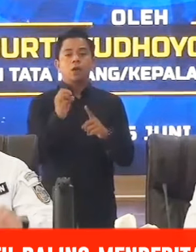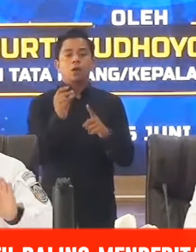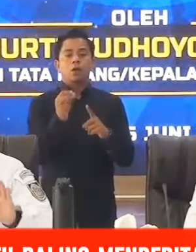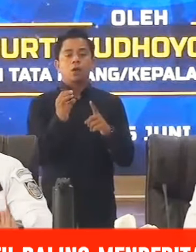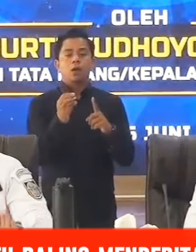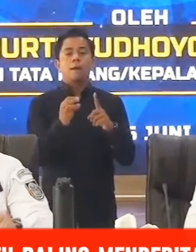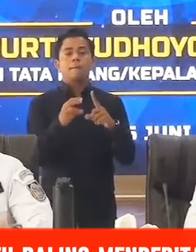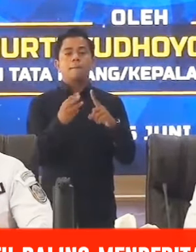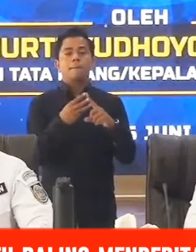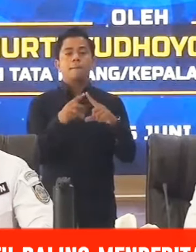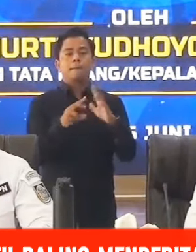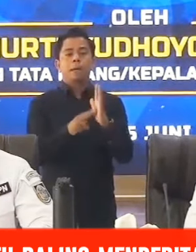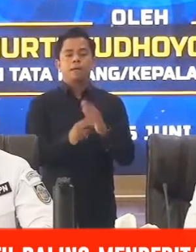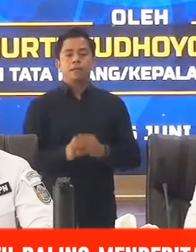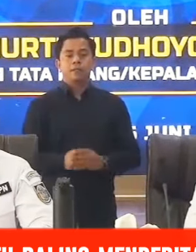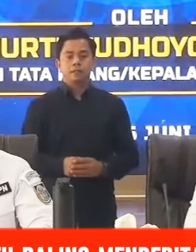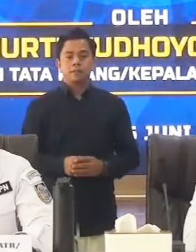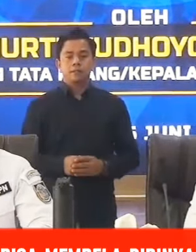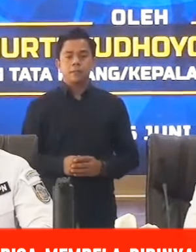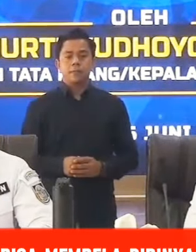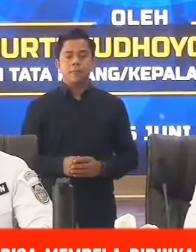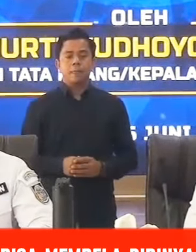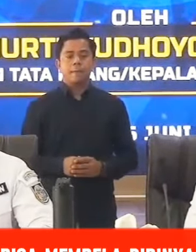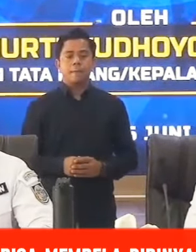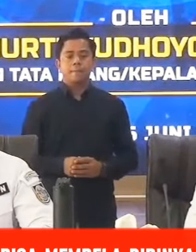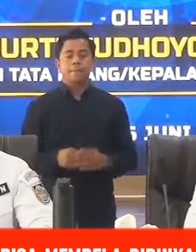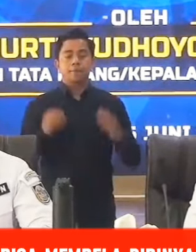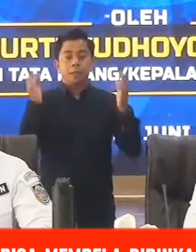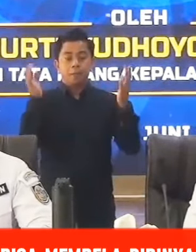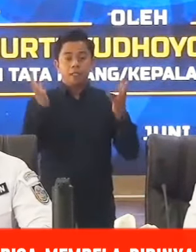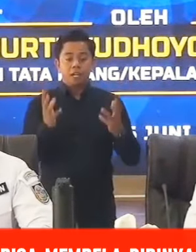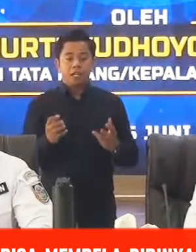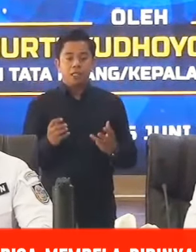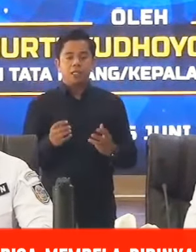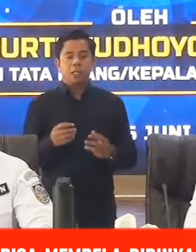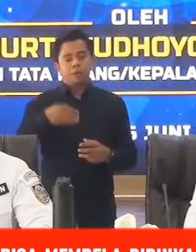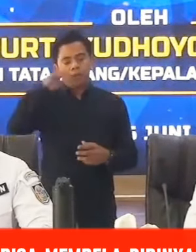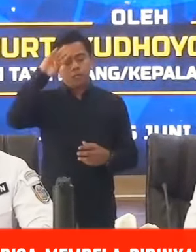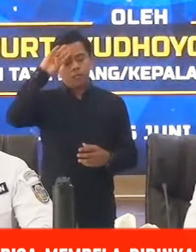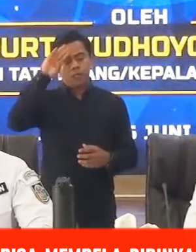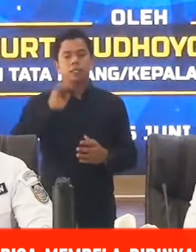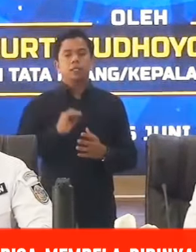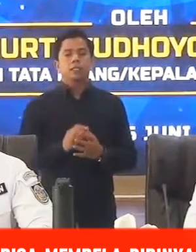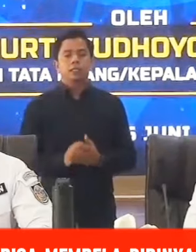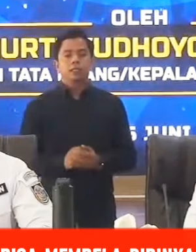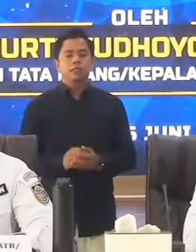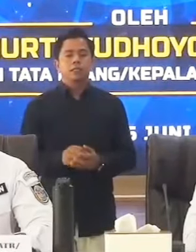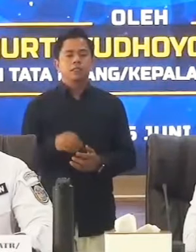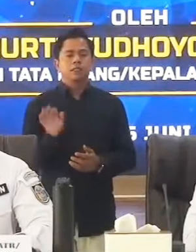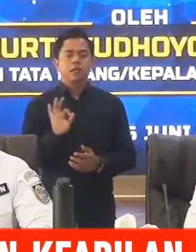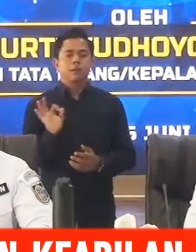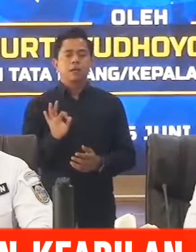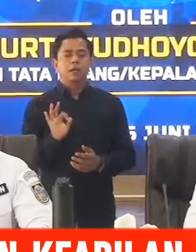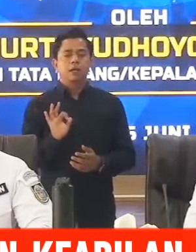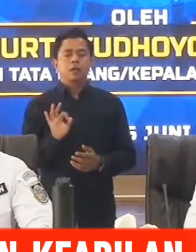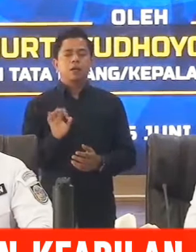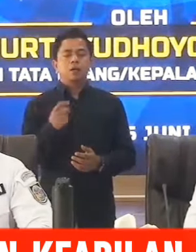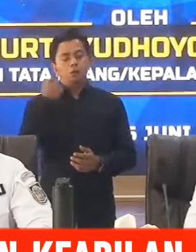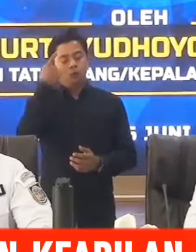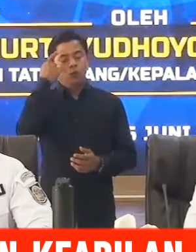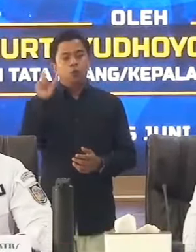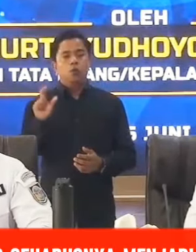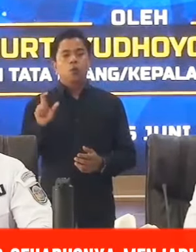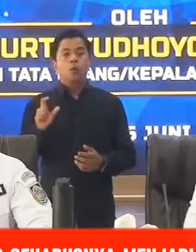Masyarakat yang rentan dan tentu paling menderita karena tidak punya daya upaya untuk bisa membela dirinya dan